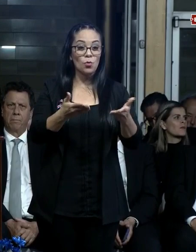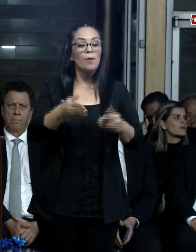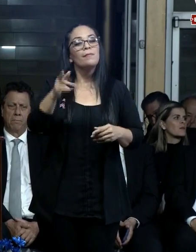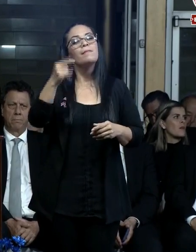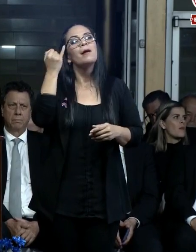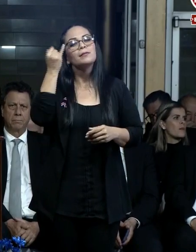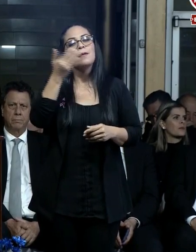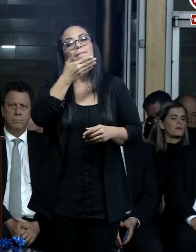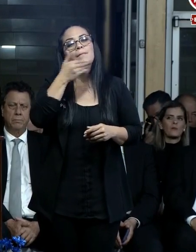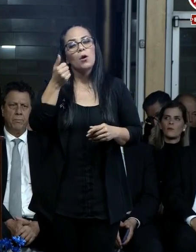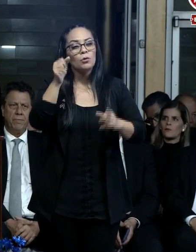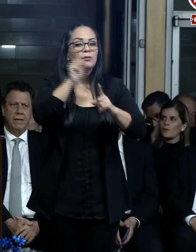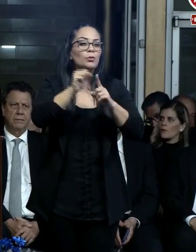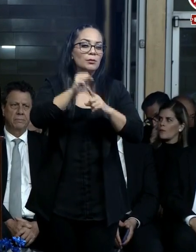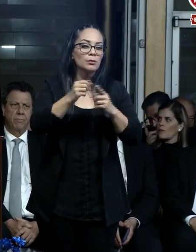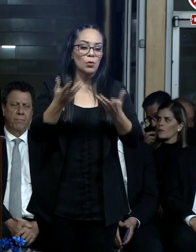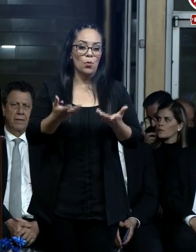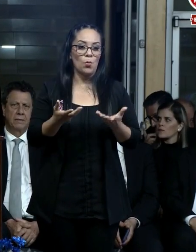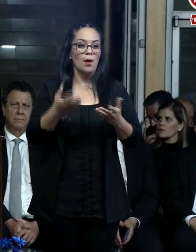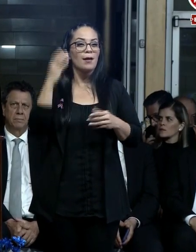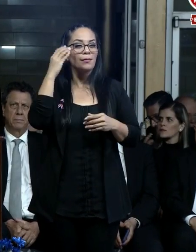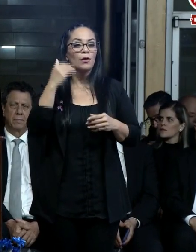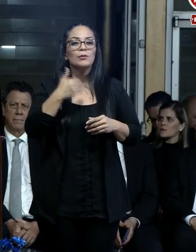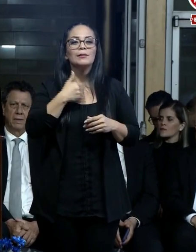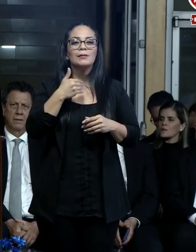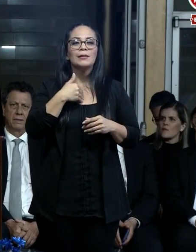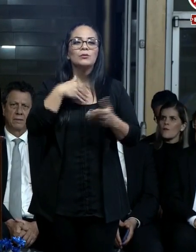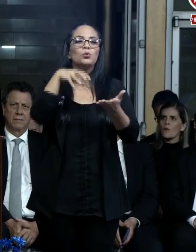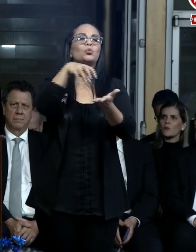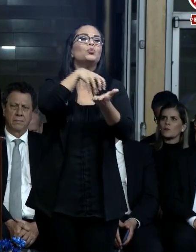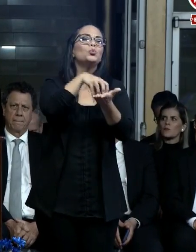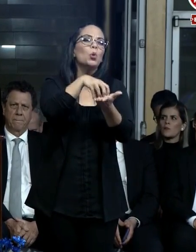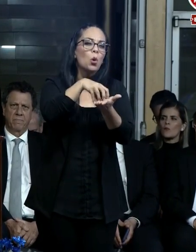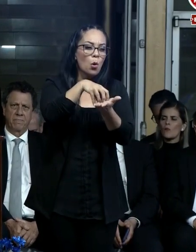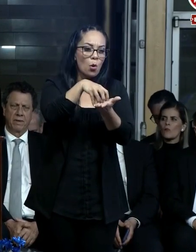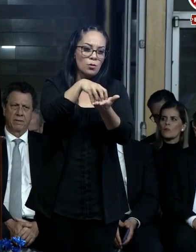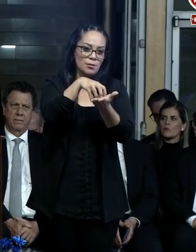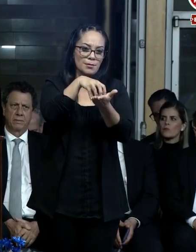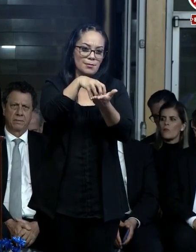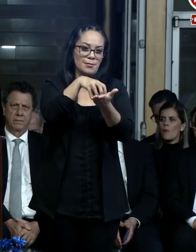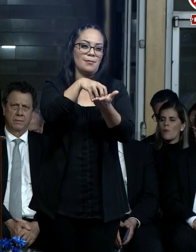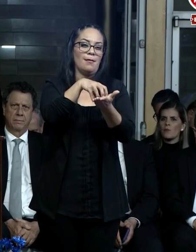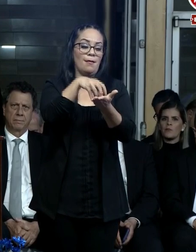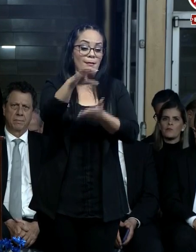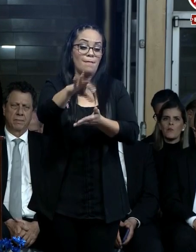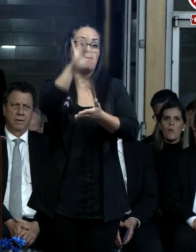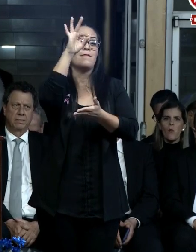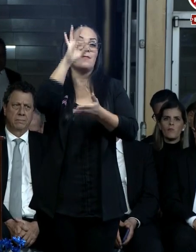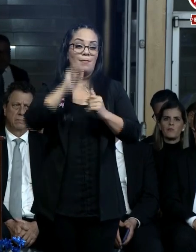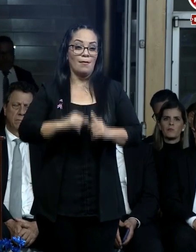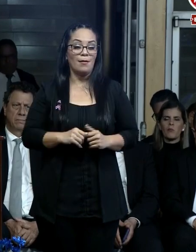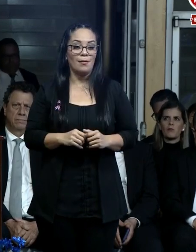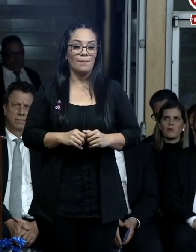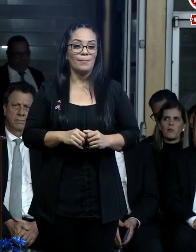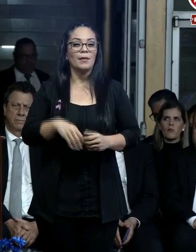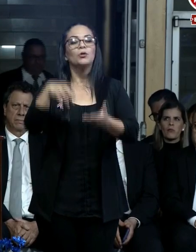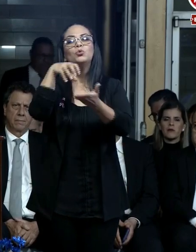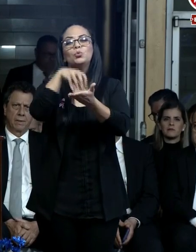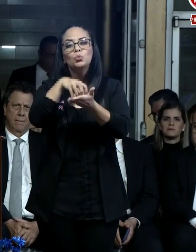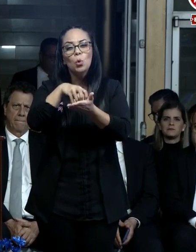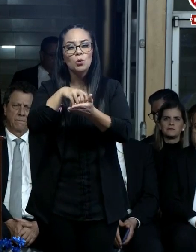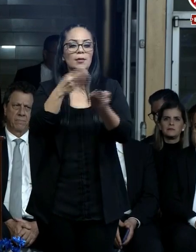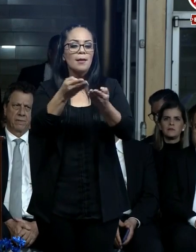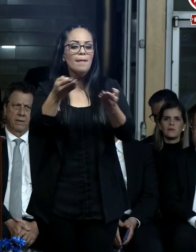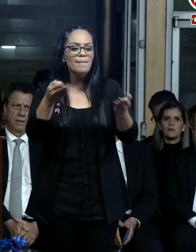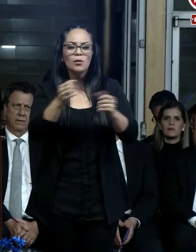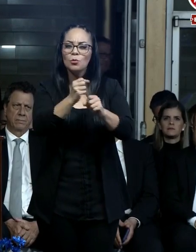los casos, Cartago tiene dudosa elegibilidad, dudosos